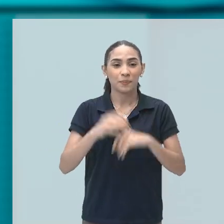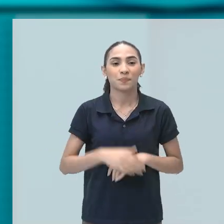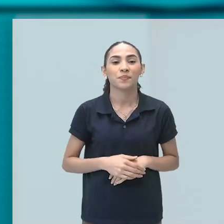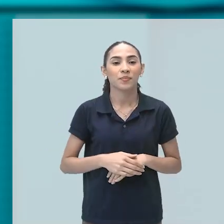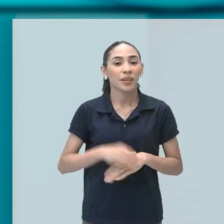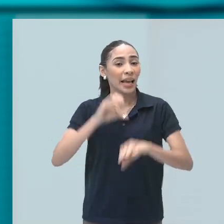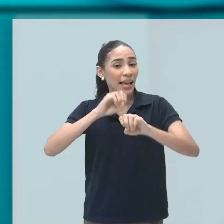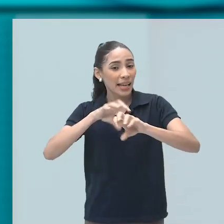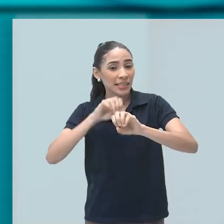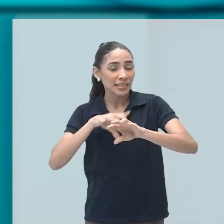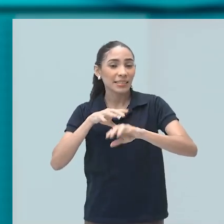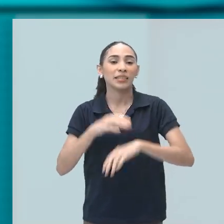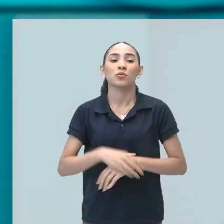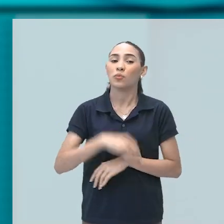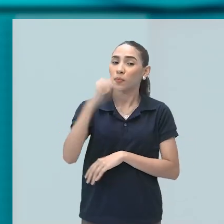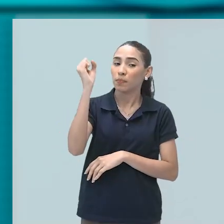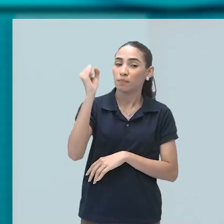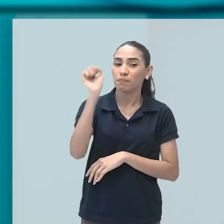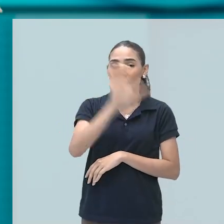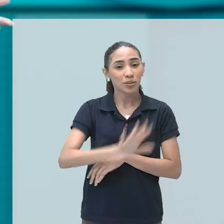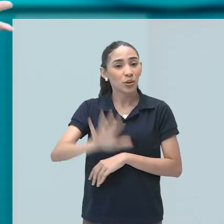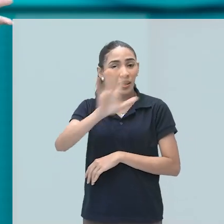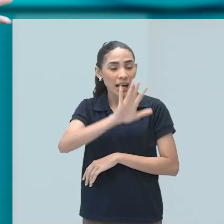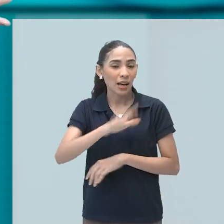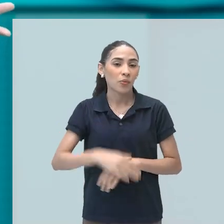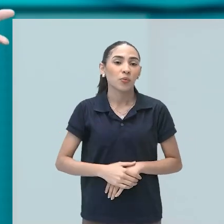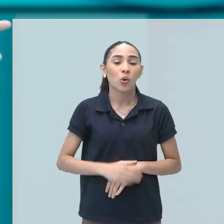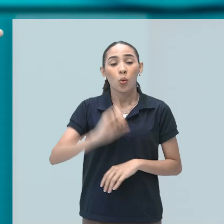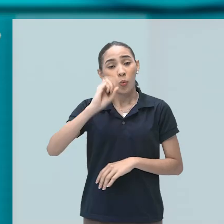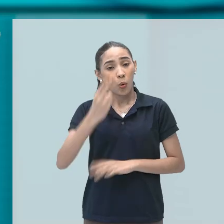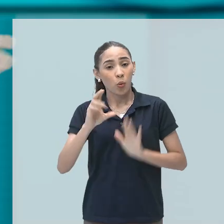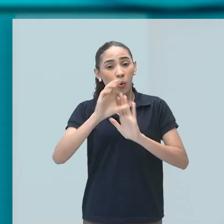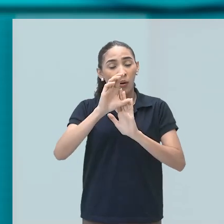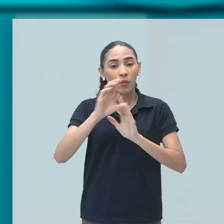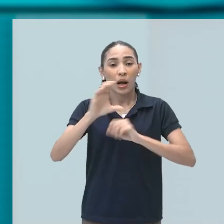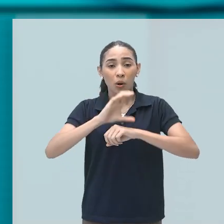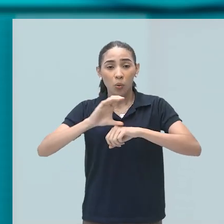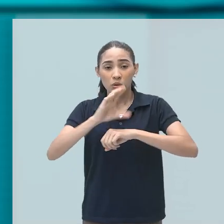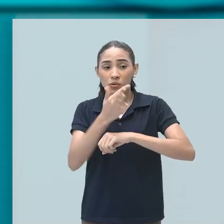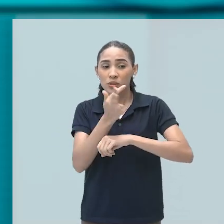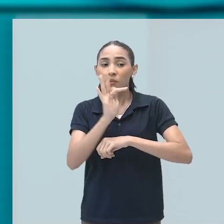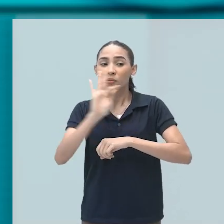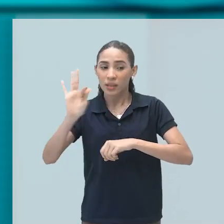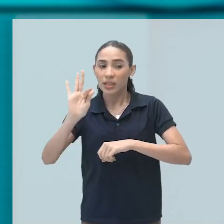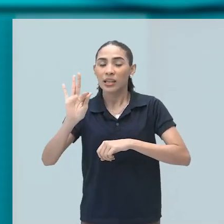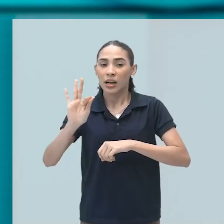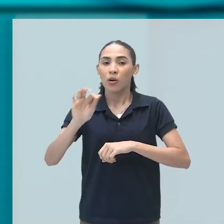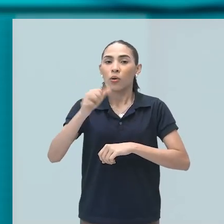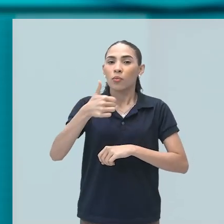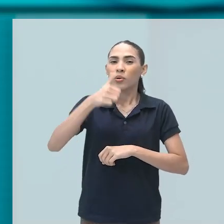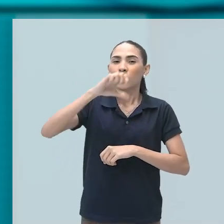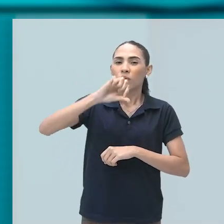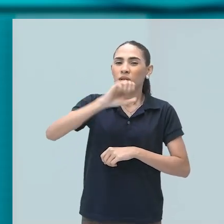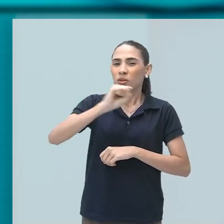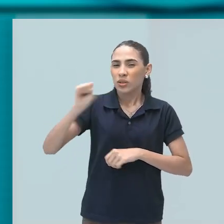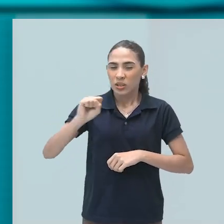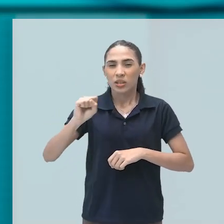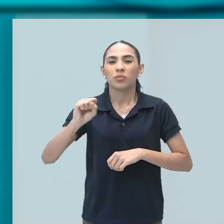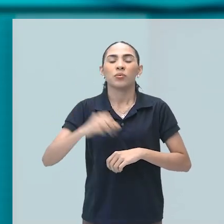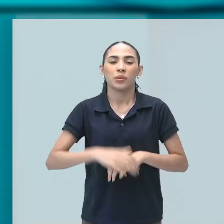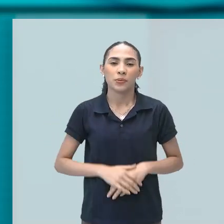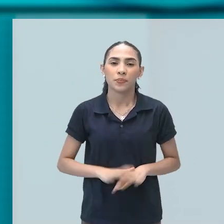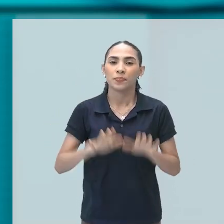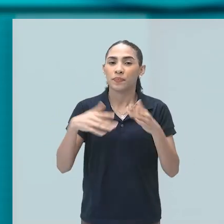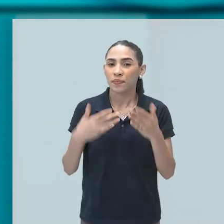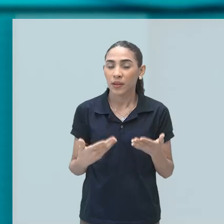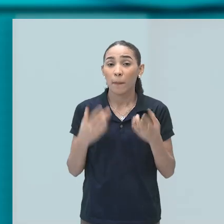a educação nacional, como a Constituição, por exemplo, que é a lei maior do nosso país. Então,